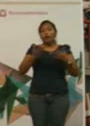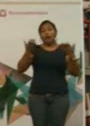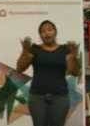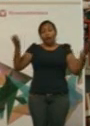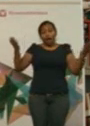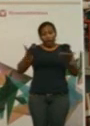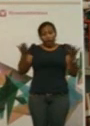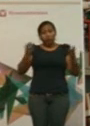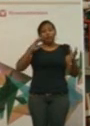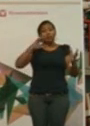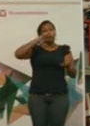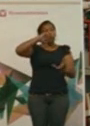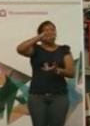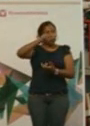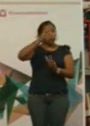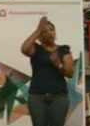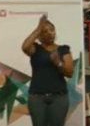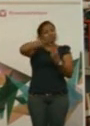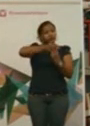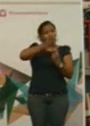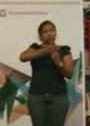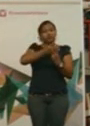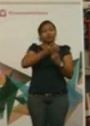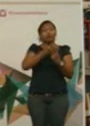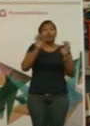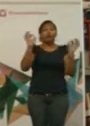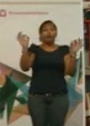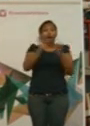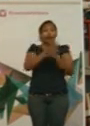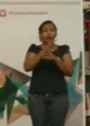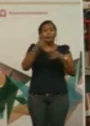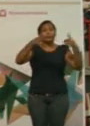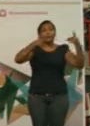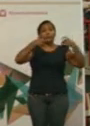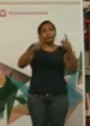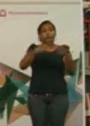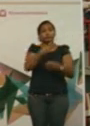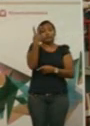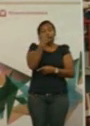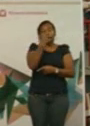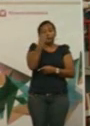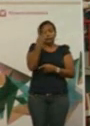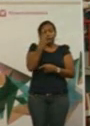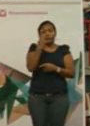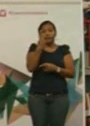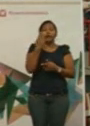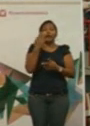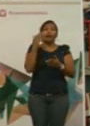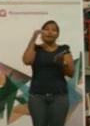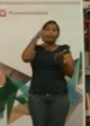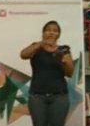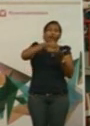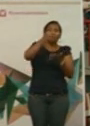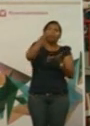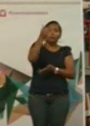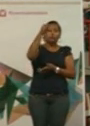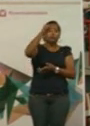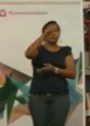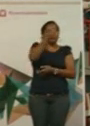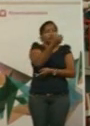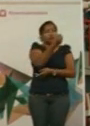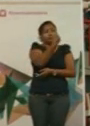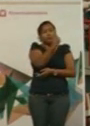que o mundo viveu essa Guerra Fria do fim da Segunda Guerra Mundial até 1991. Só que